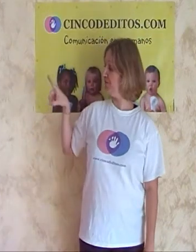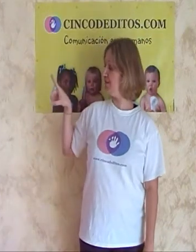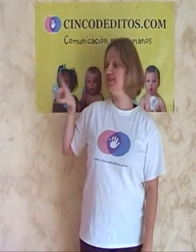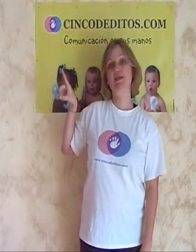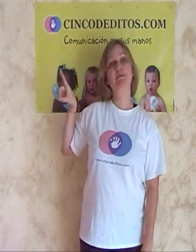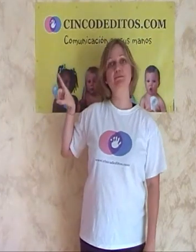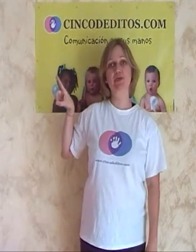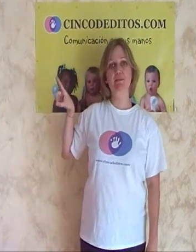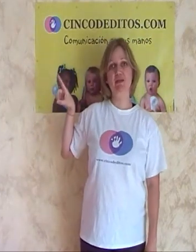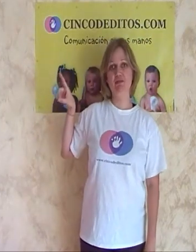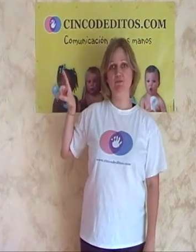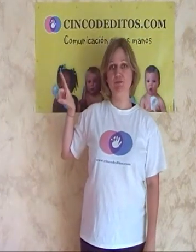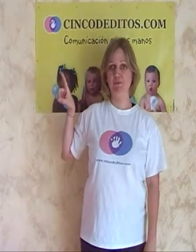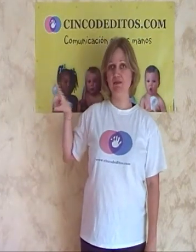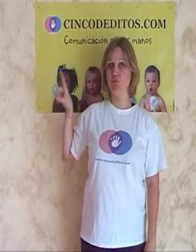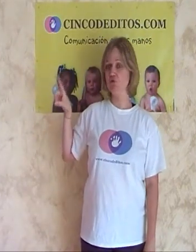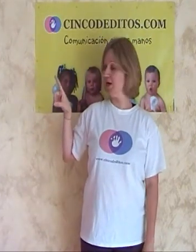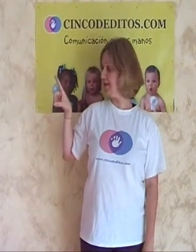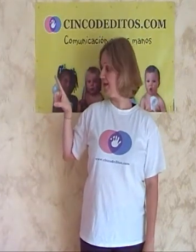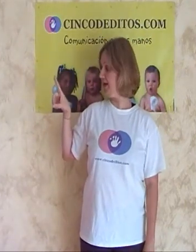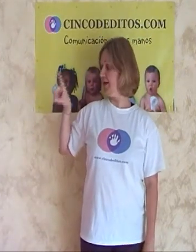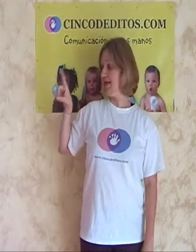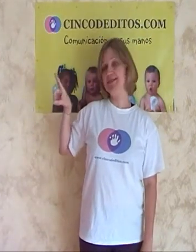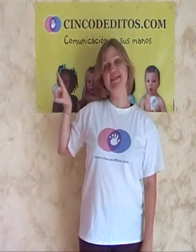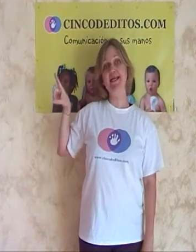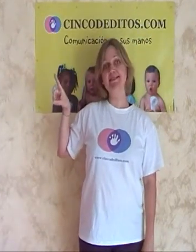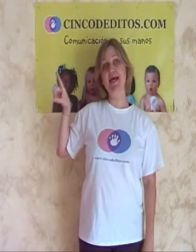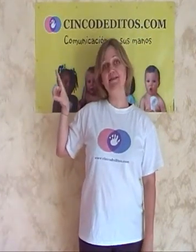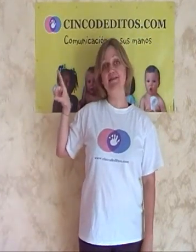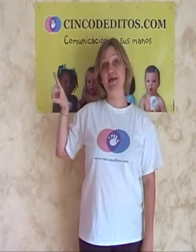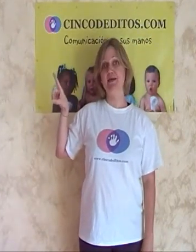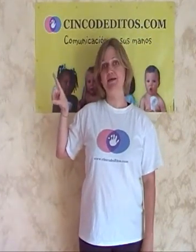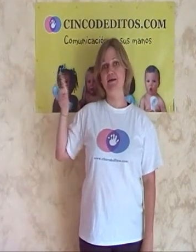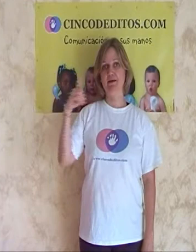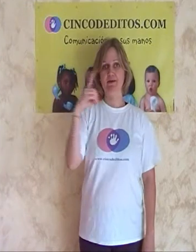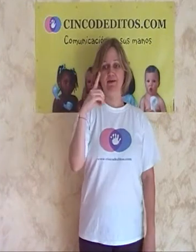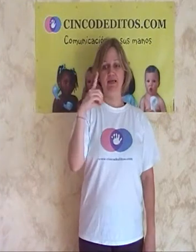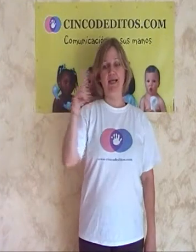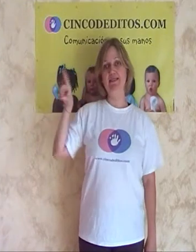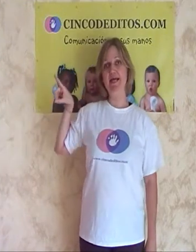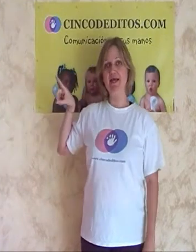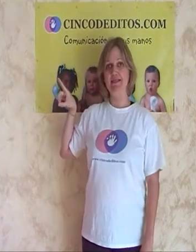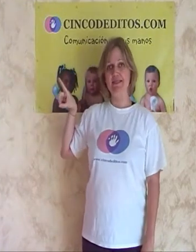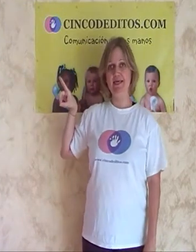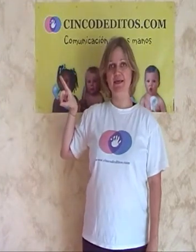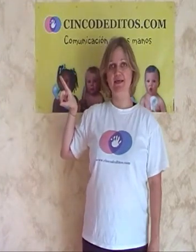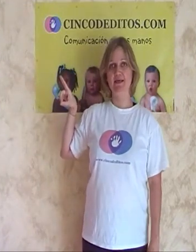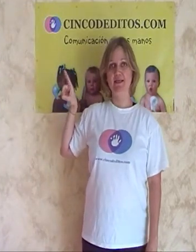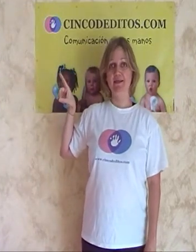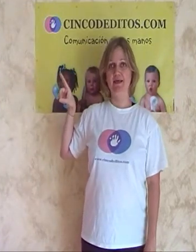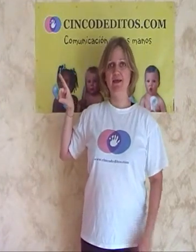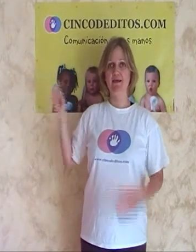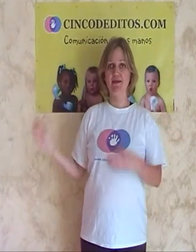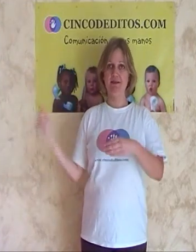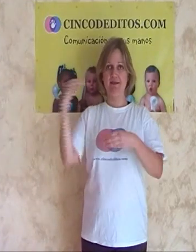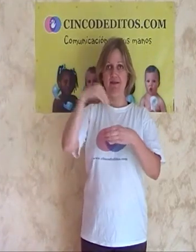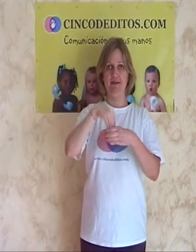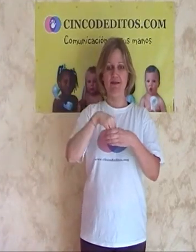muy facilita también porque parece, se parece mucho a la letra. Esta es la letra D. La letra D. D, de